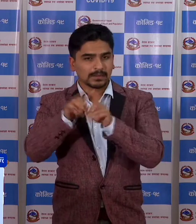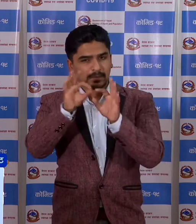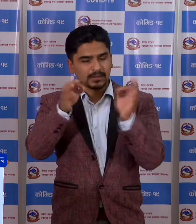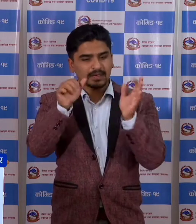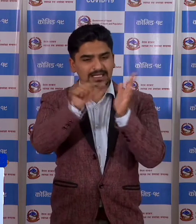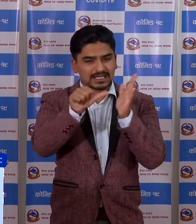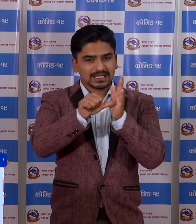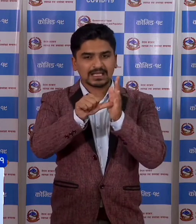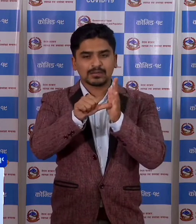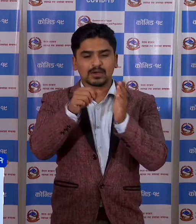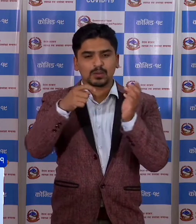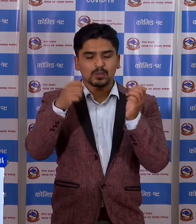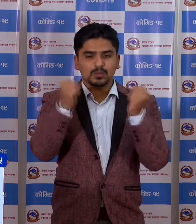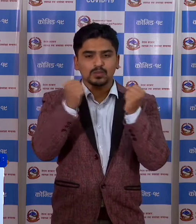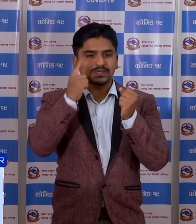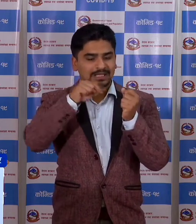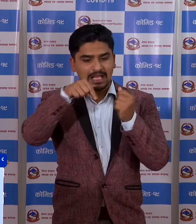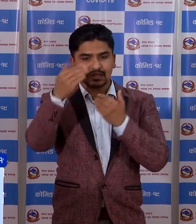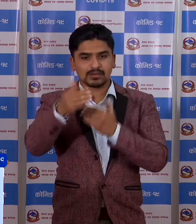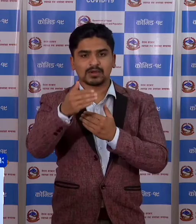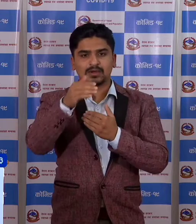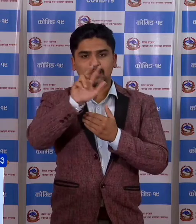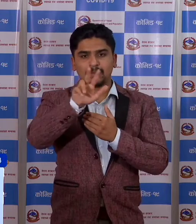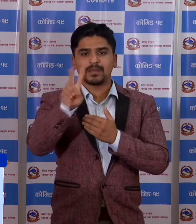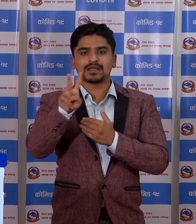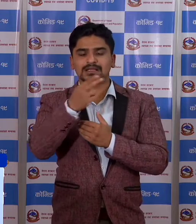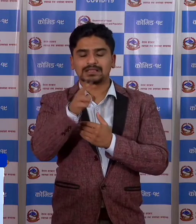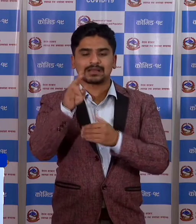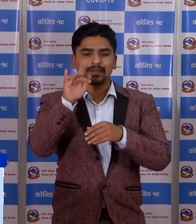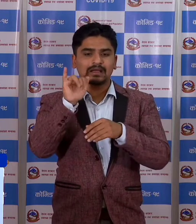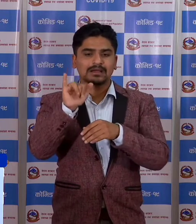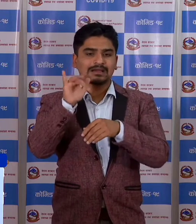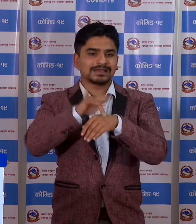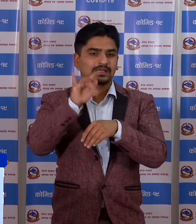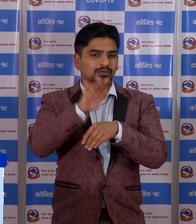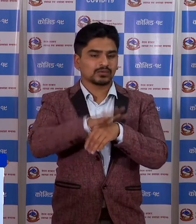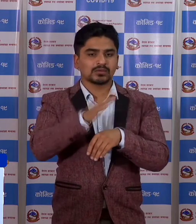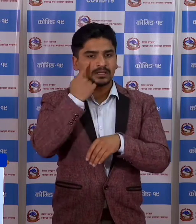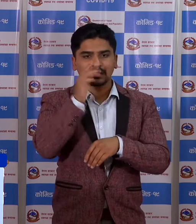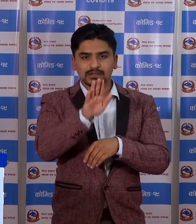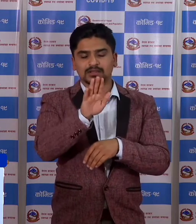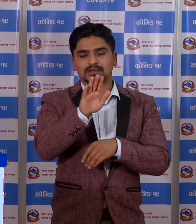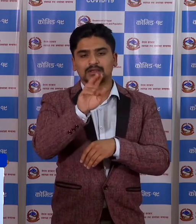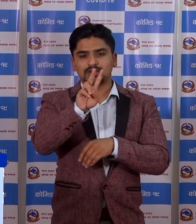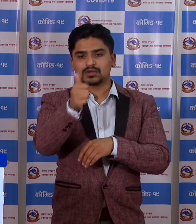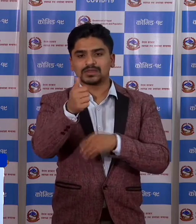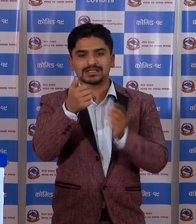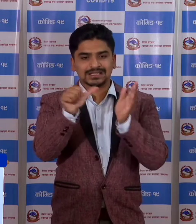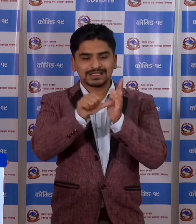विभिन्न जिल्लामा पौषदेखि आजसम्म 82 जनामा डेङ्गे देखा परेको छ र 26